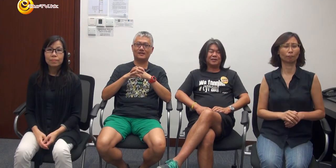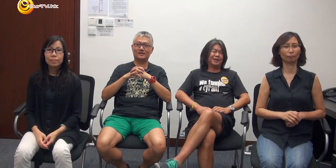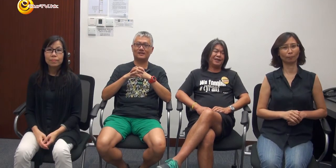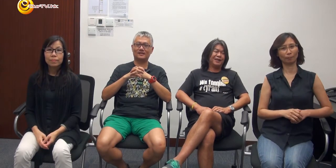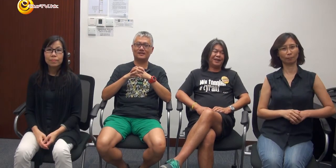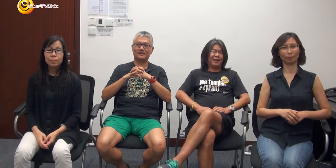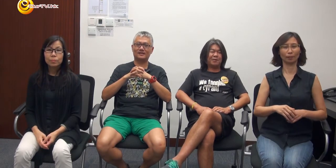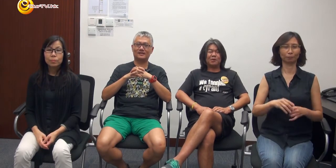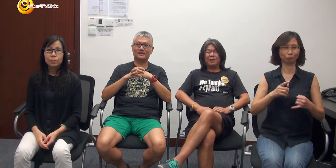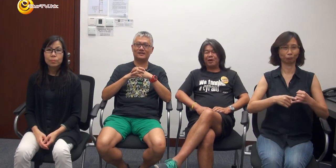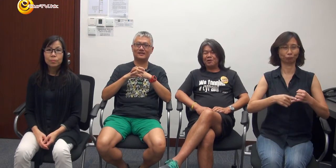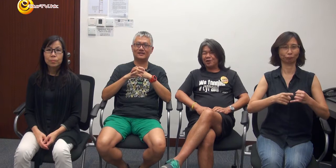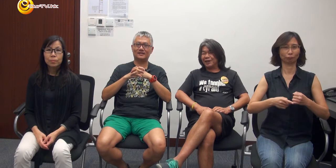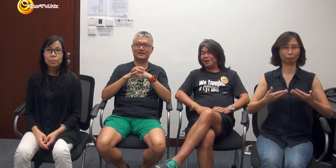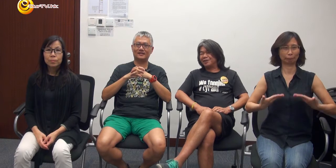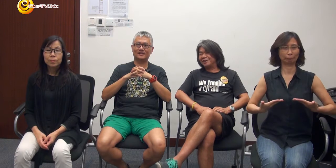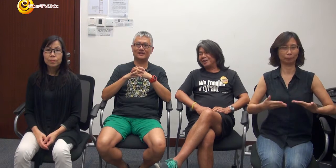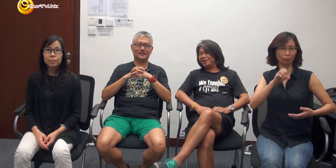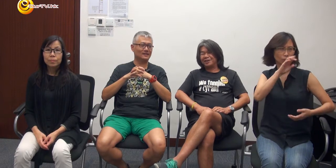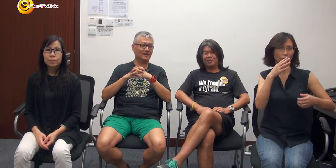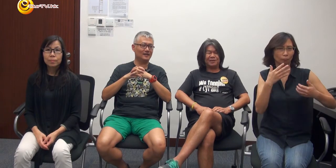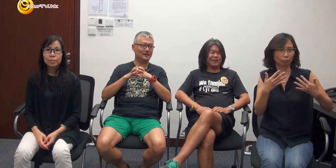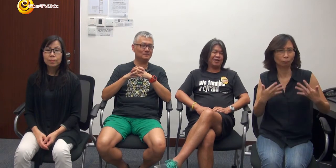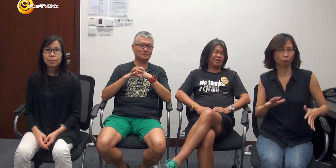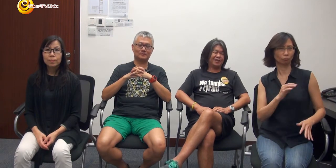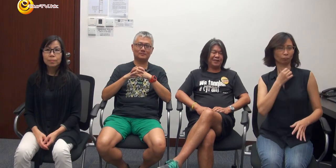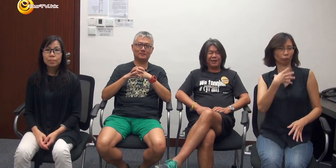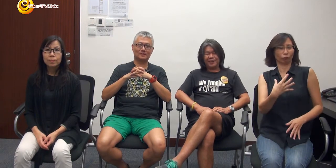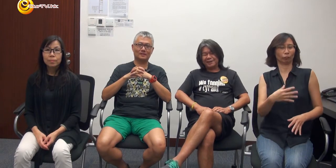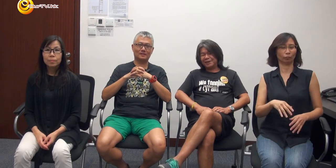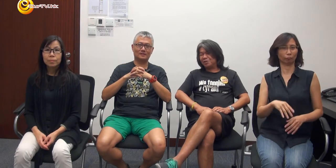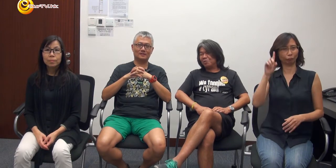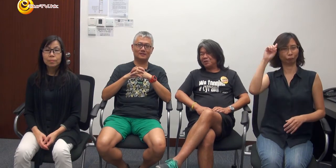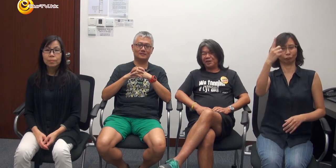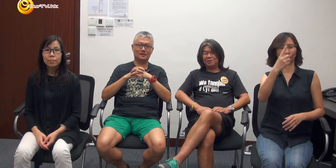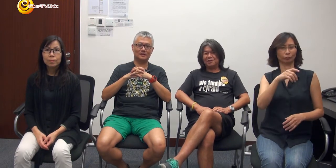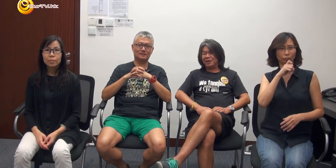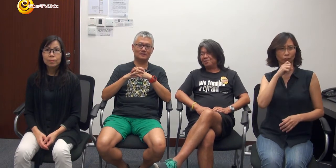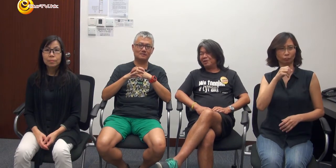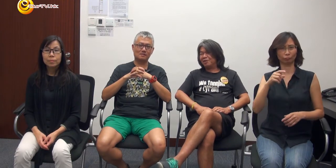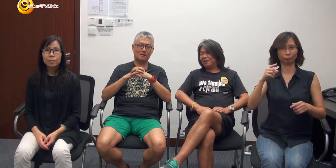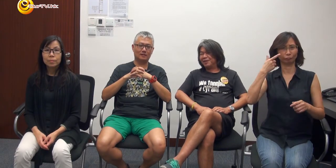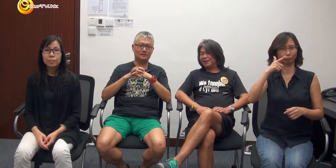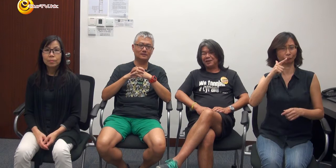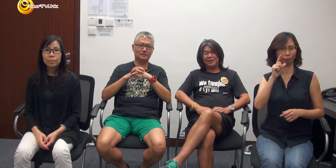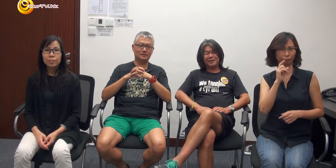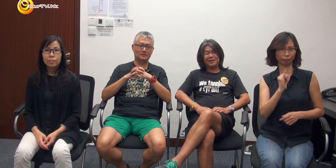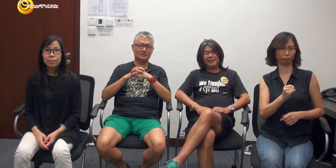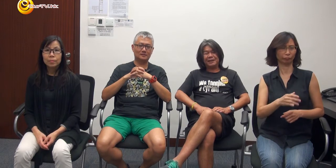之，你今日都未話完，佢個第又新咗，又整一個新嘅錯誤出嚟，都唔知話得佢邊個好啦，係咪啊？咁